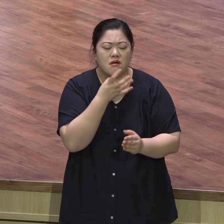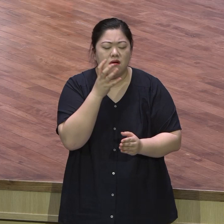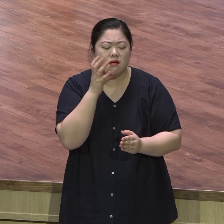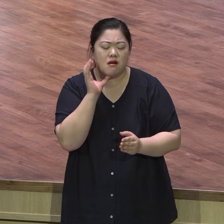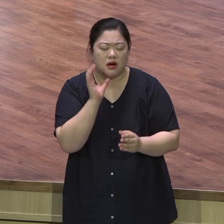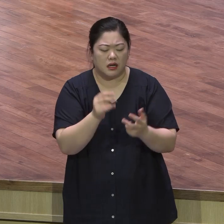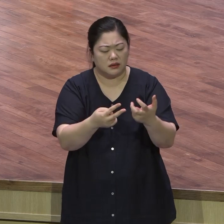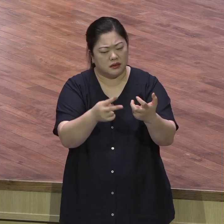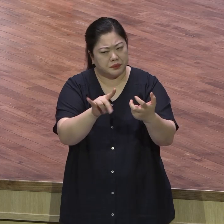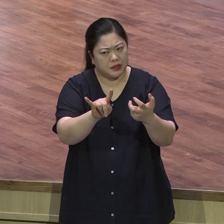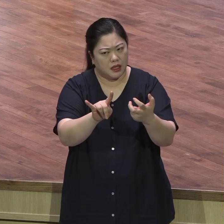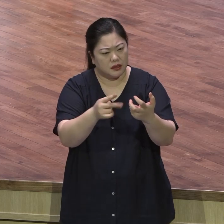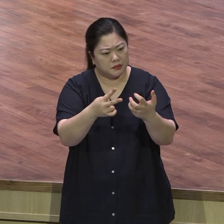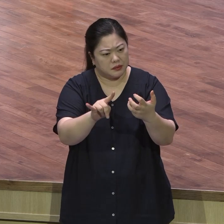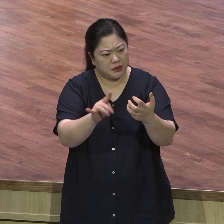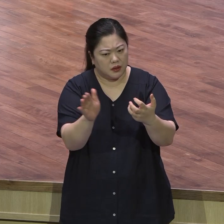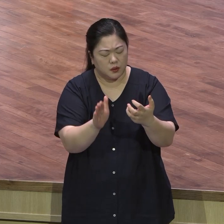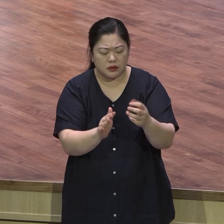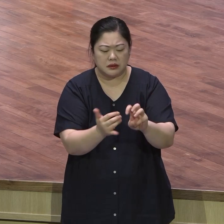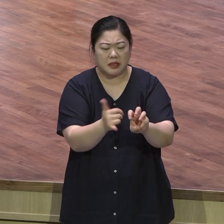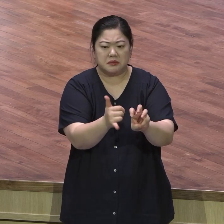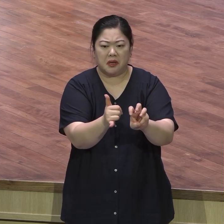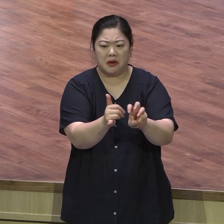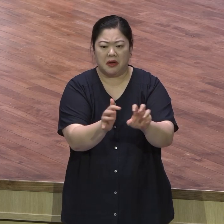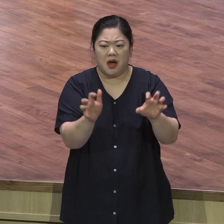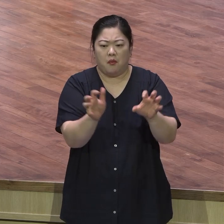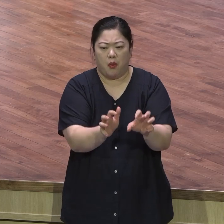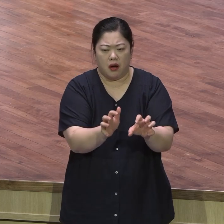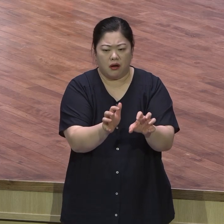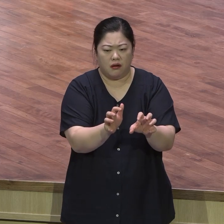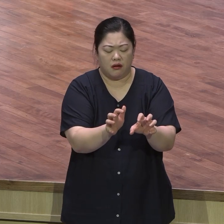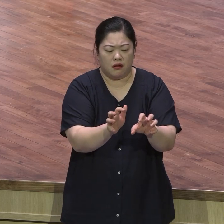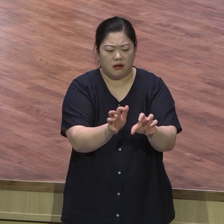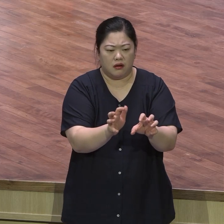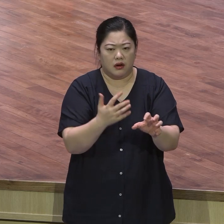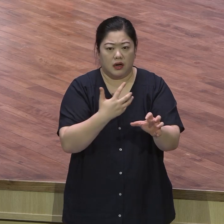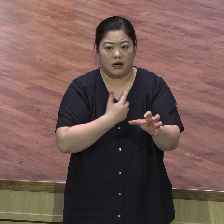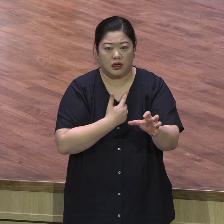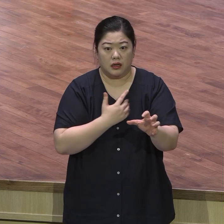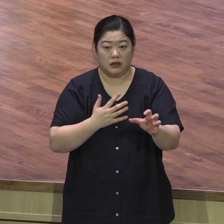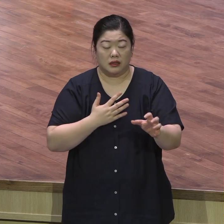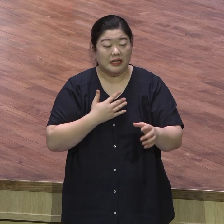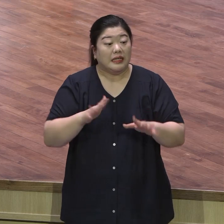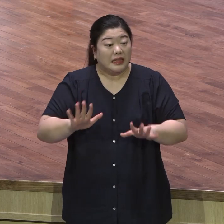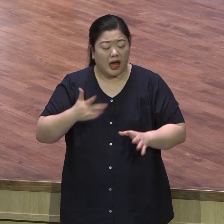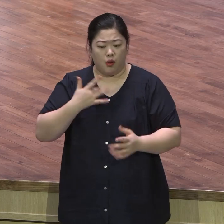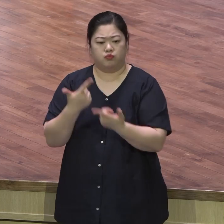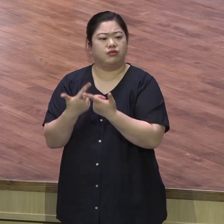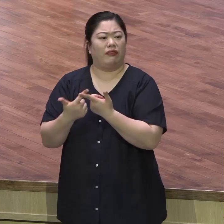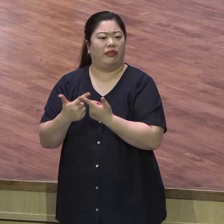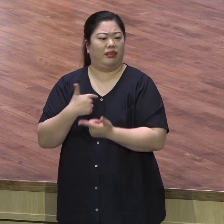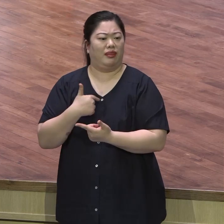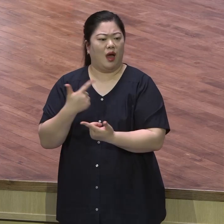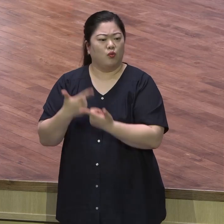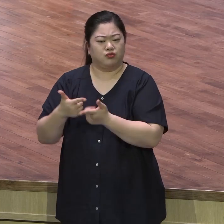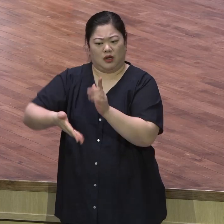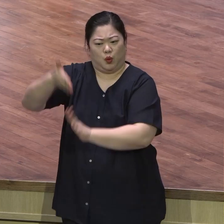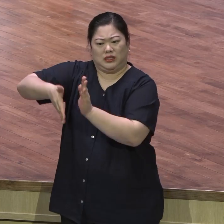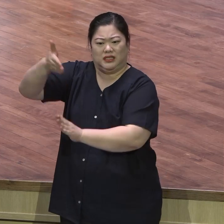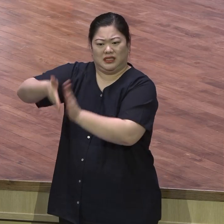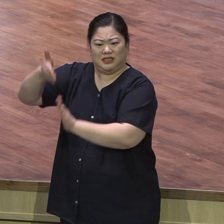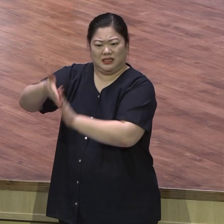내 남은 생일을 드려서 저 시골에 30, 40명인데 난 시골에 살아본 적이 없거든요. 평생 부산